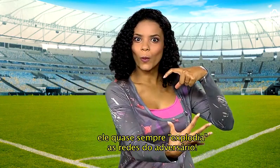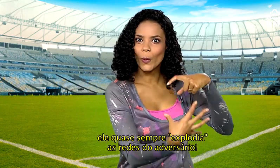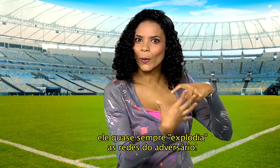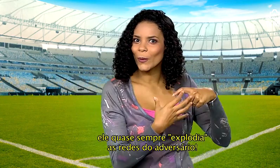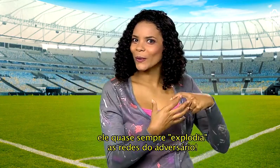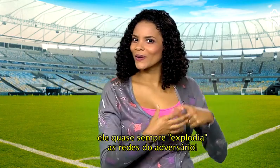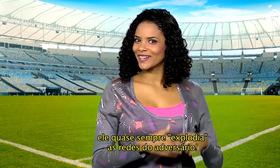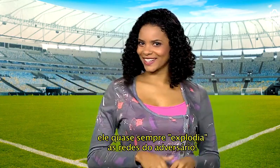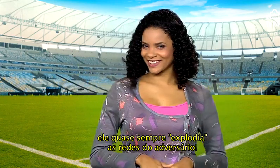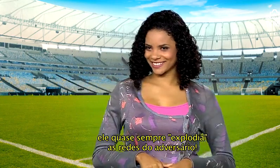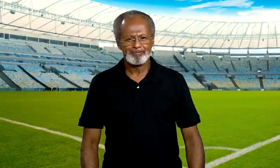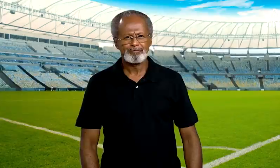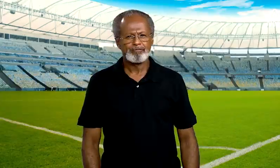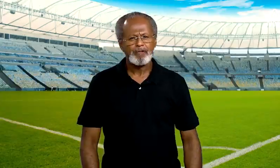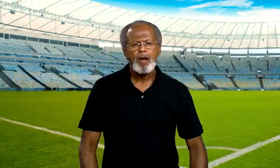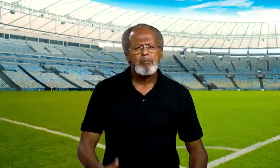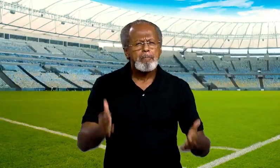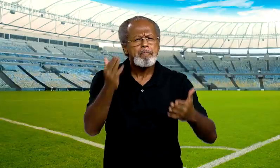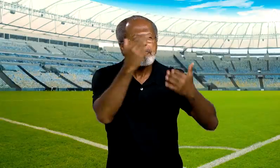as redes do adversário.